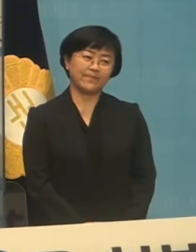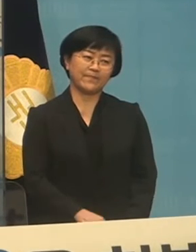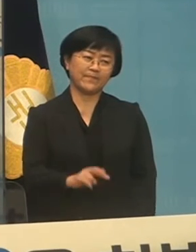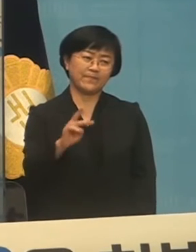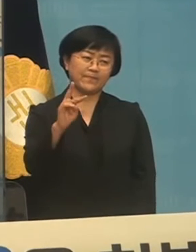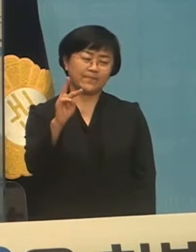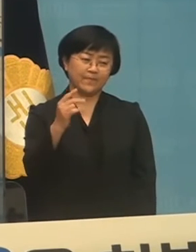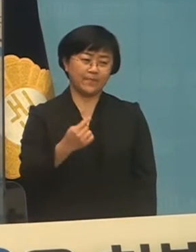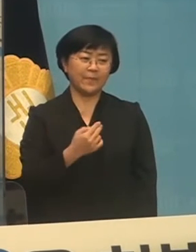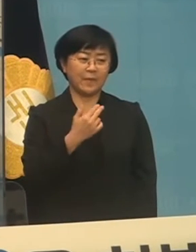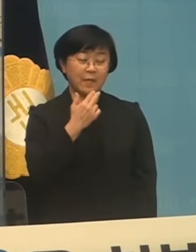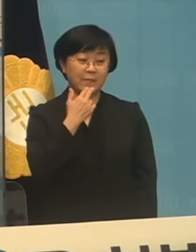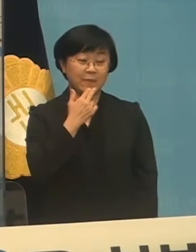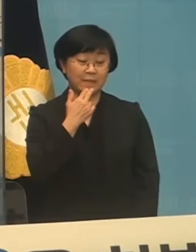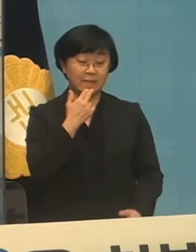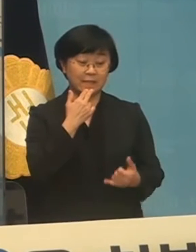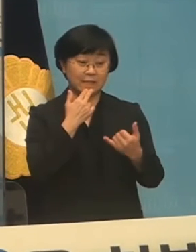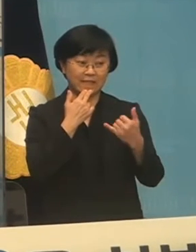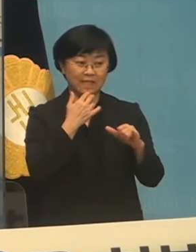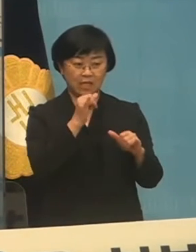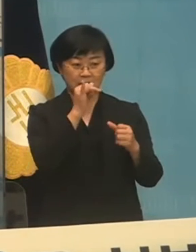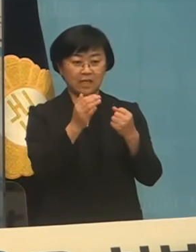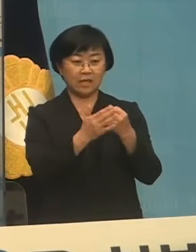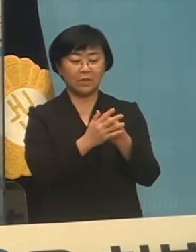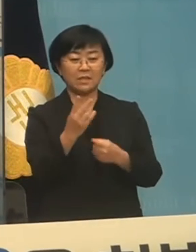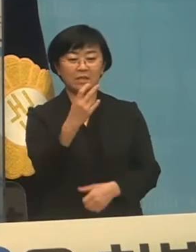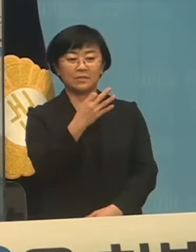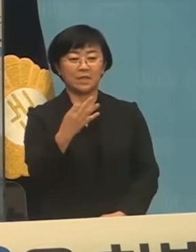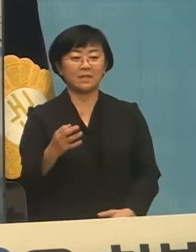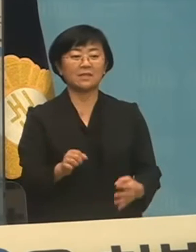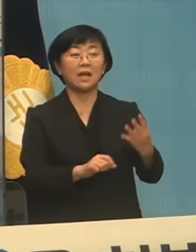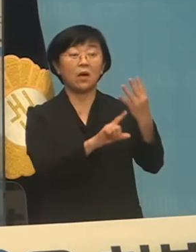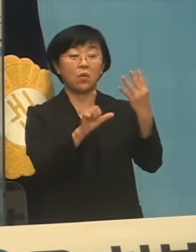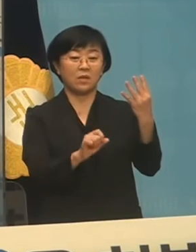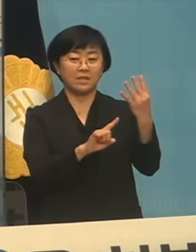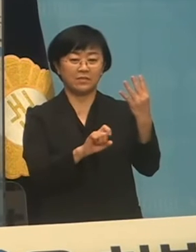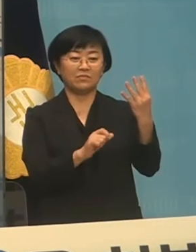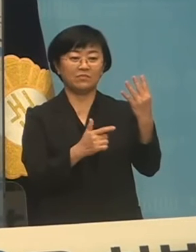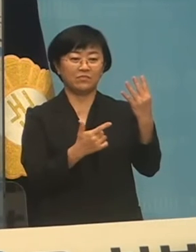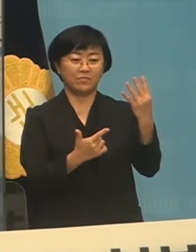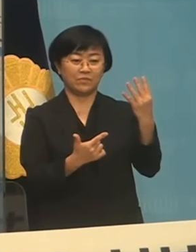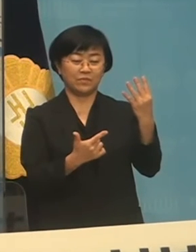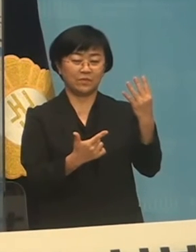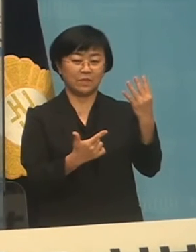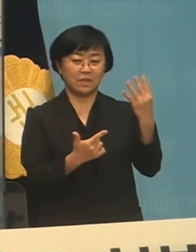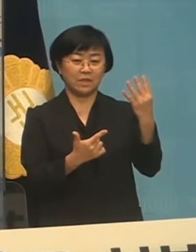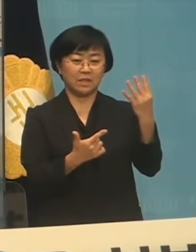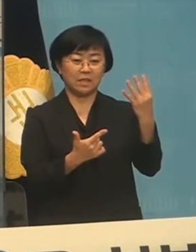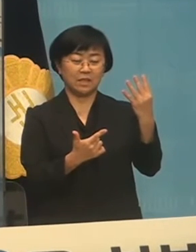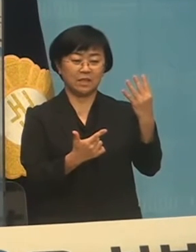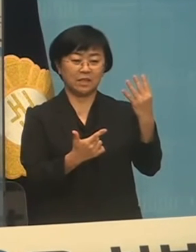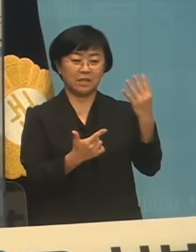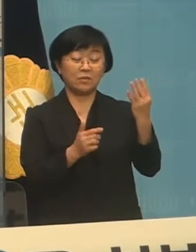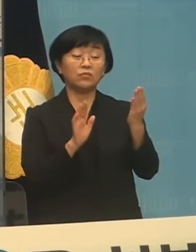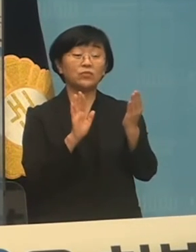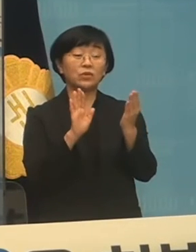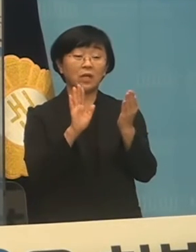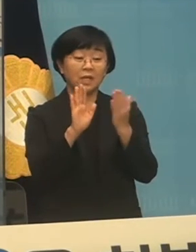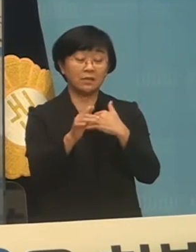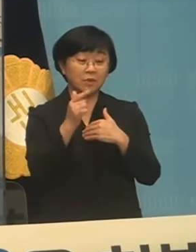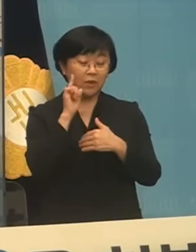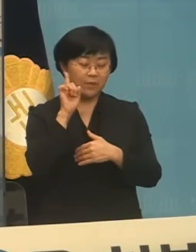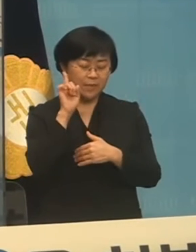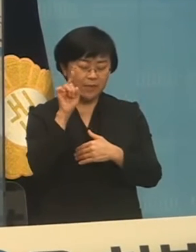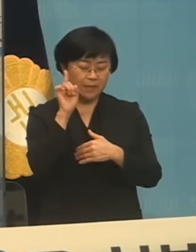돌아오지 않는 아이가 있으니까 저희는 2014년 4월 16일에 학교로 나가지 못하고